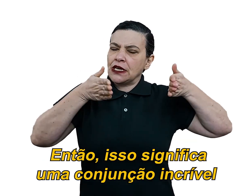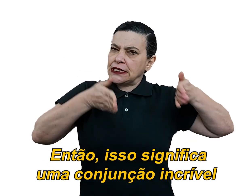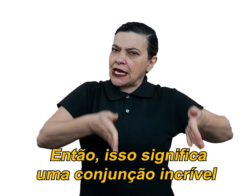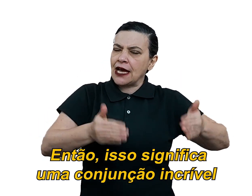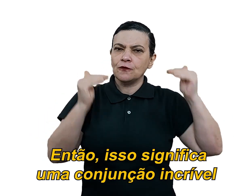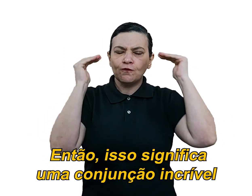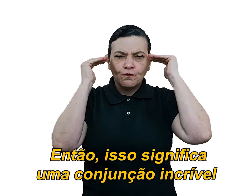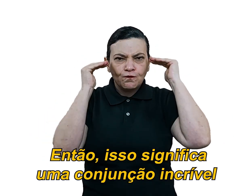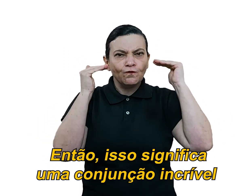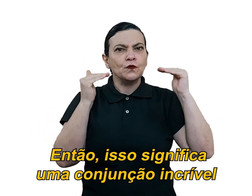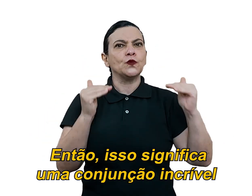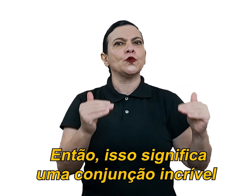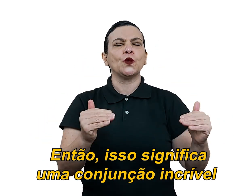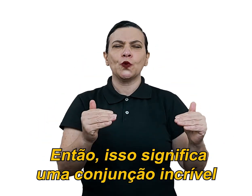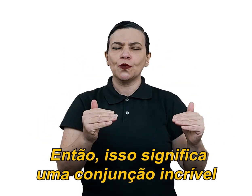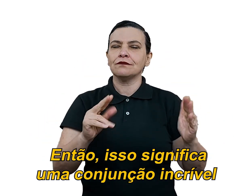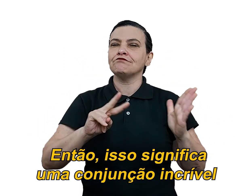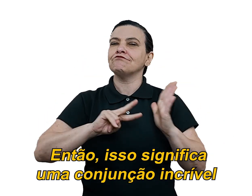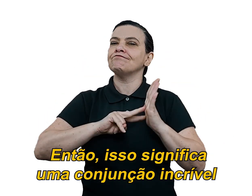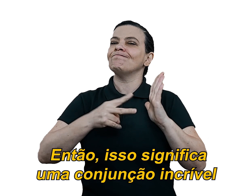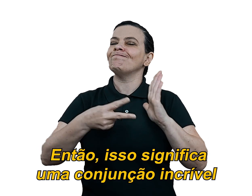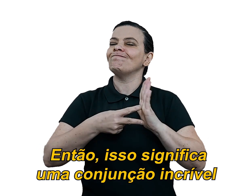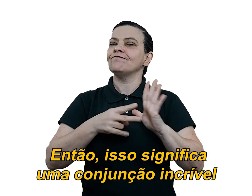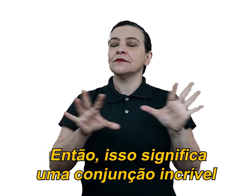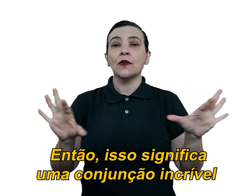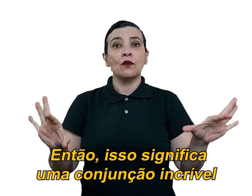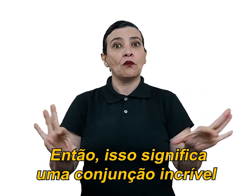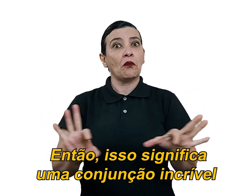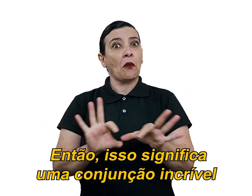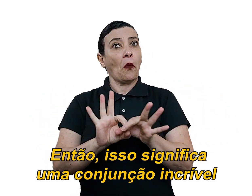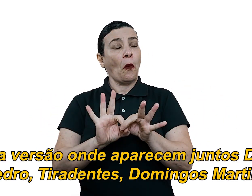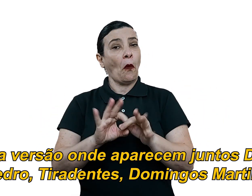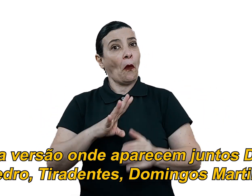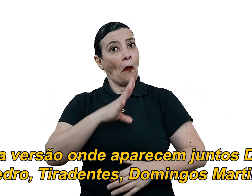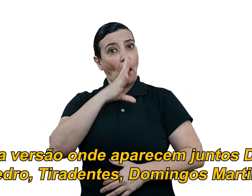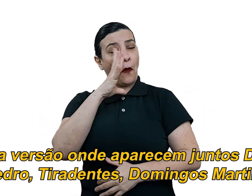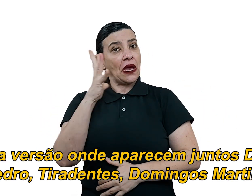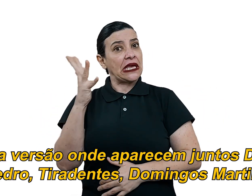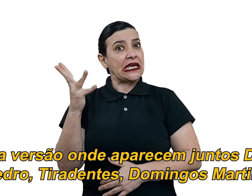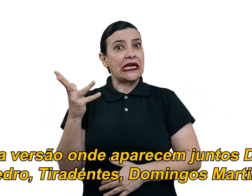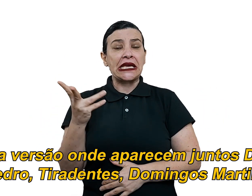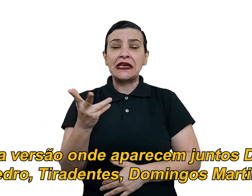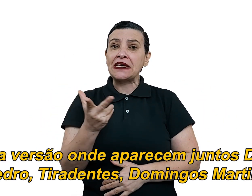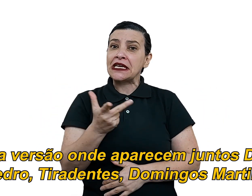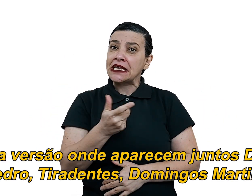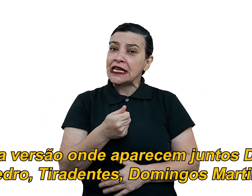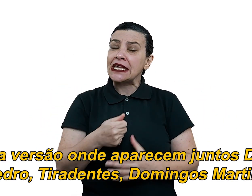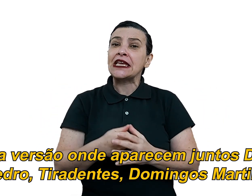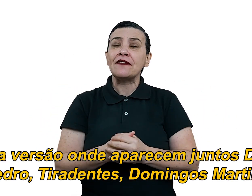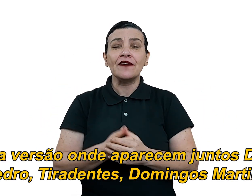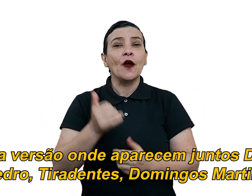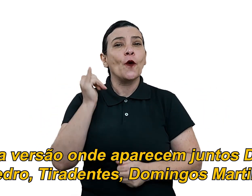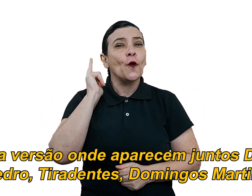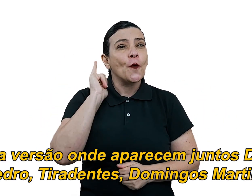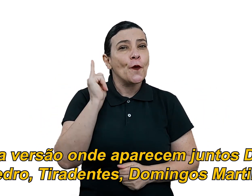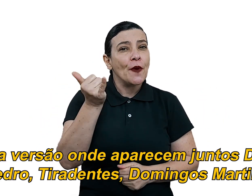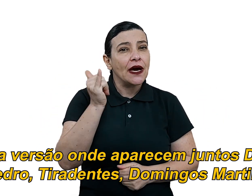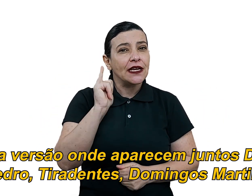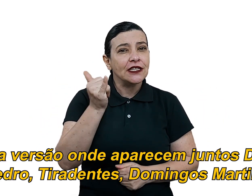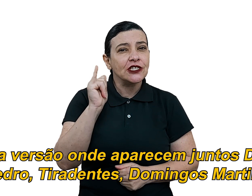Então, isso significa uma conjunção incrível, né? Uma versão